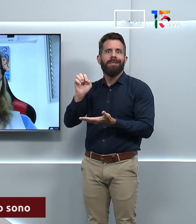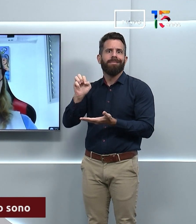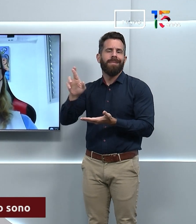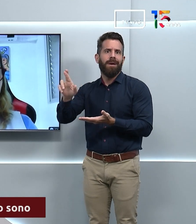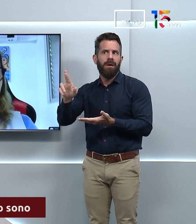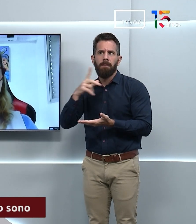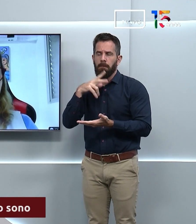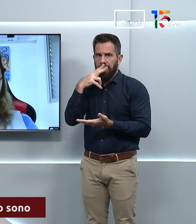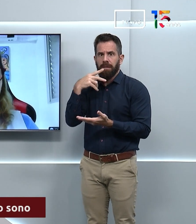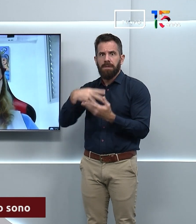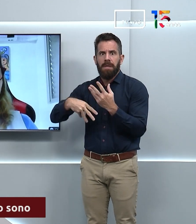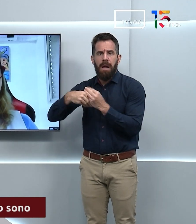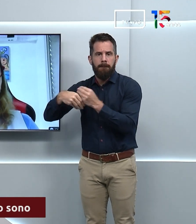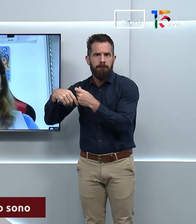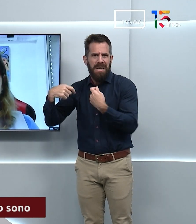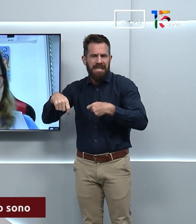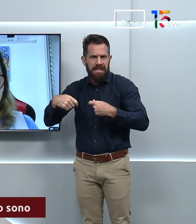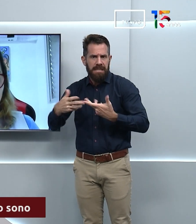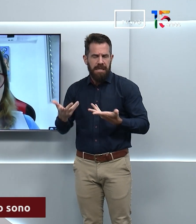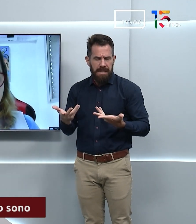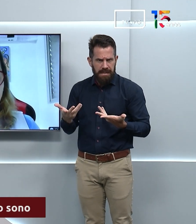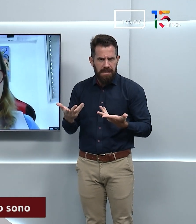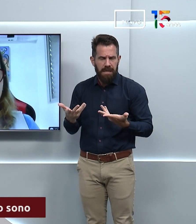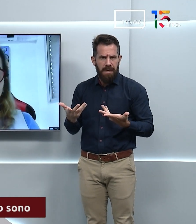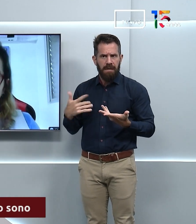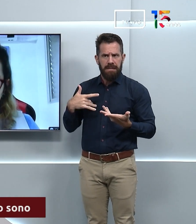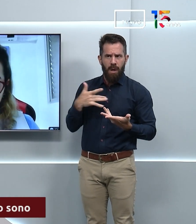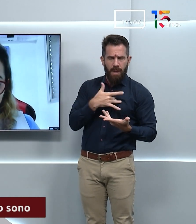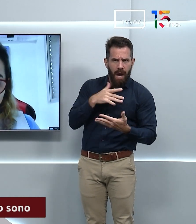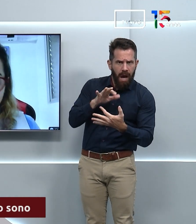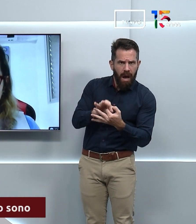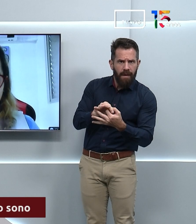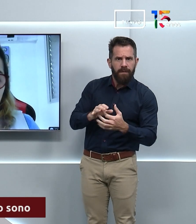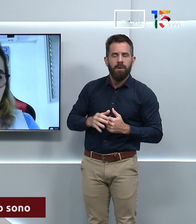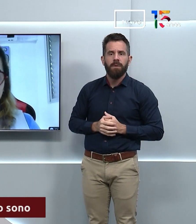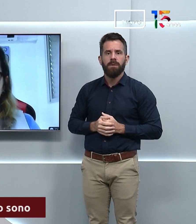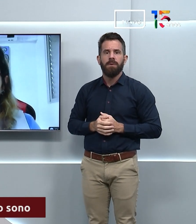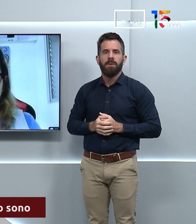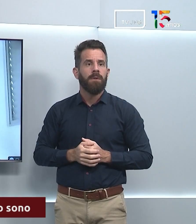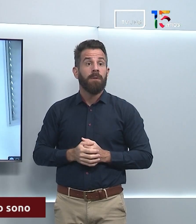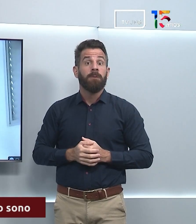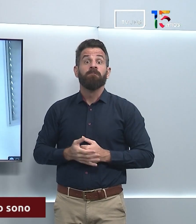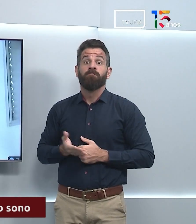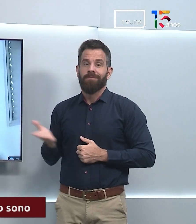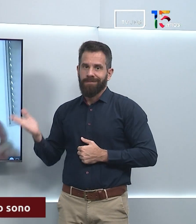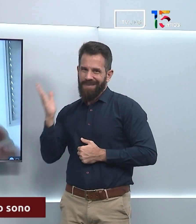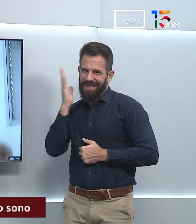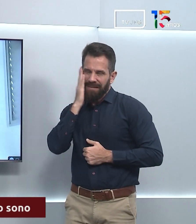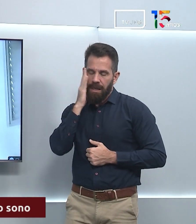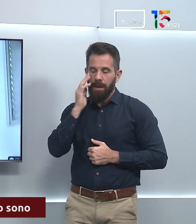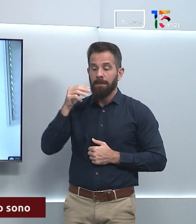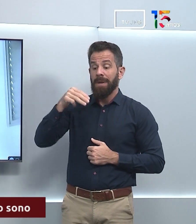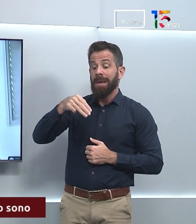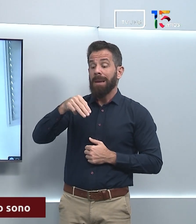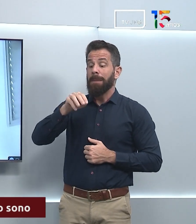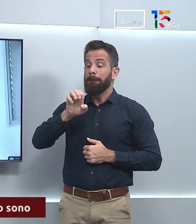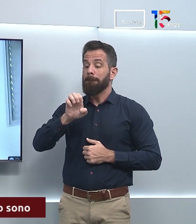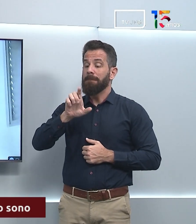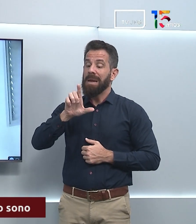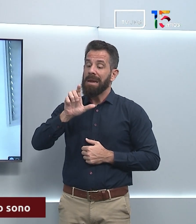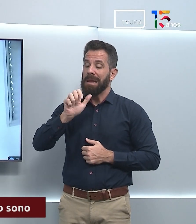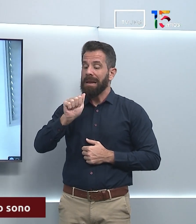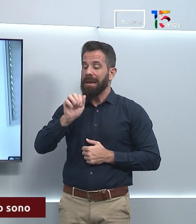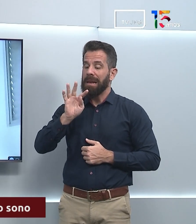saudável? Então, melatonina é um hormônio, não é uma vitamina, não é um suplementozinho qualquer, e